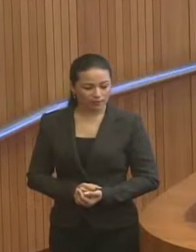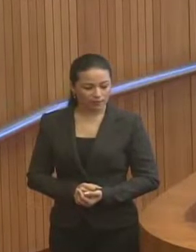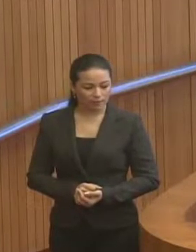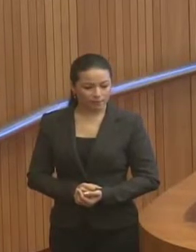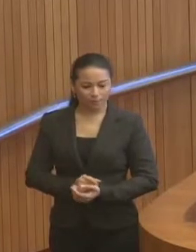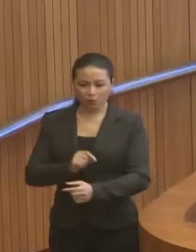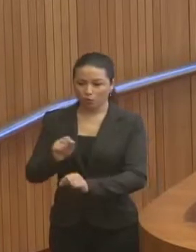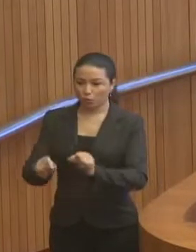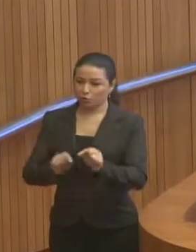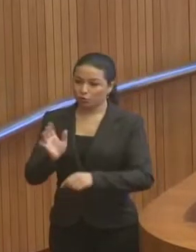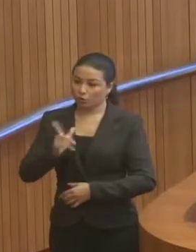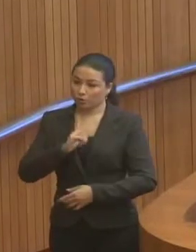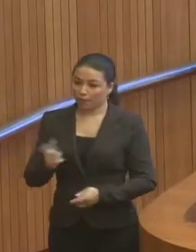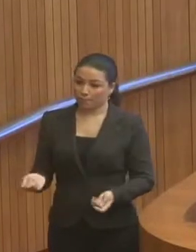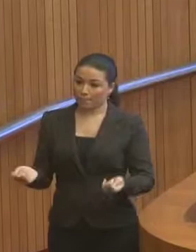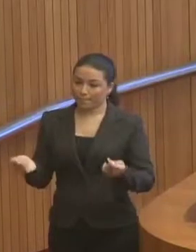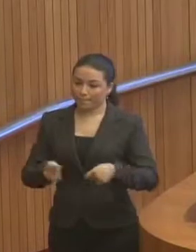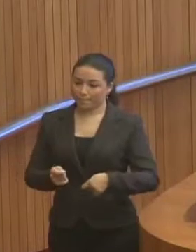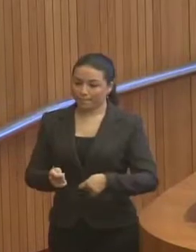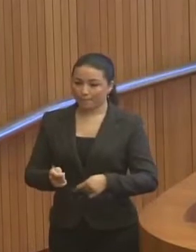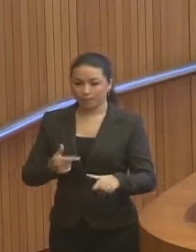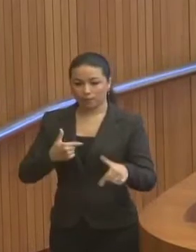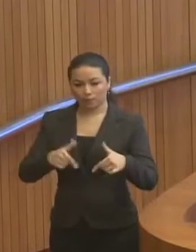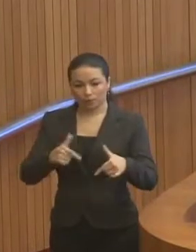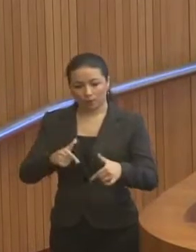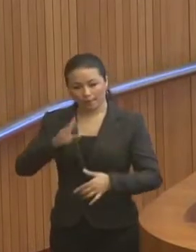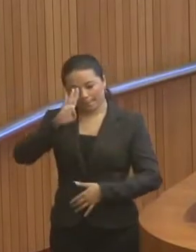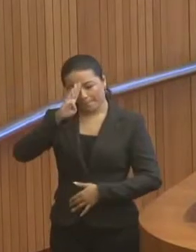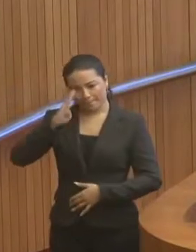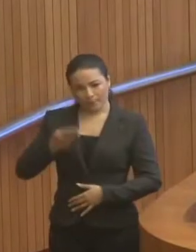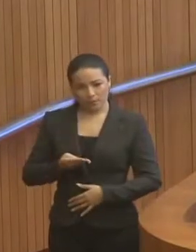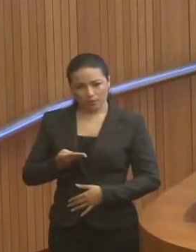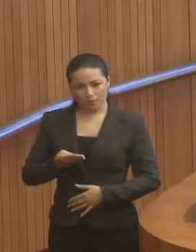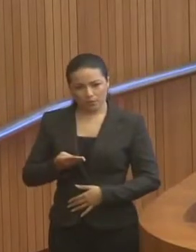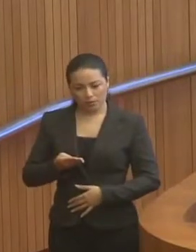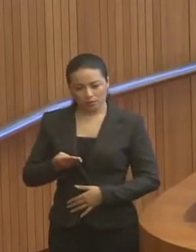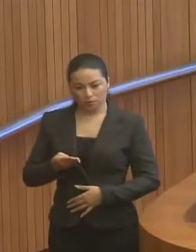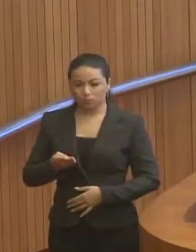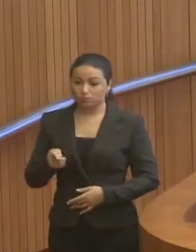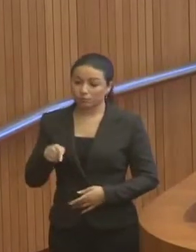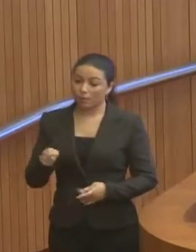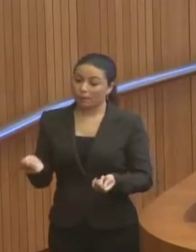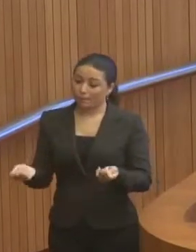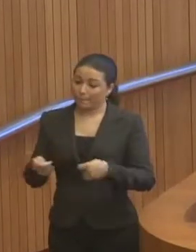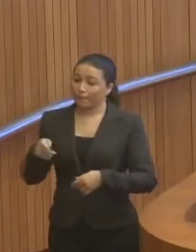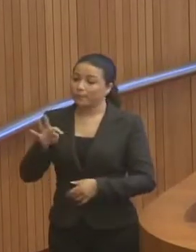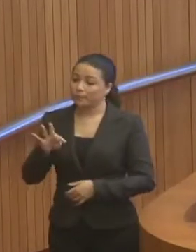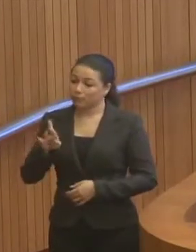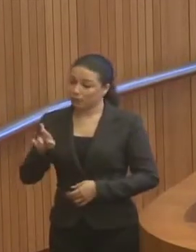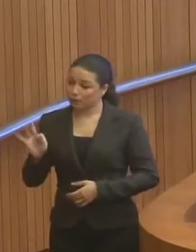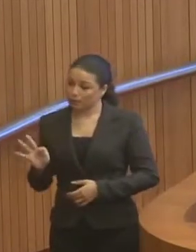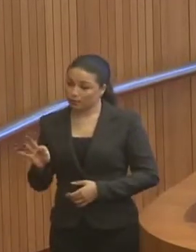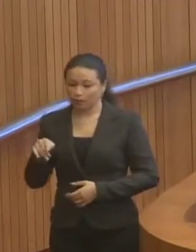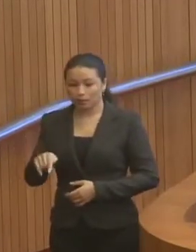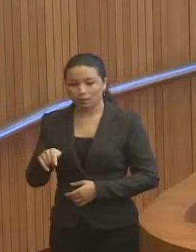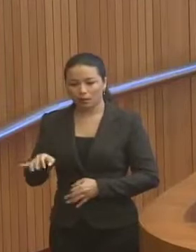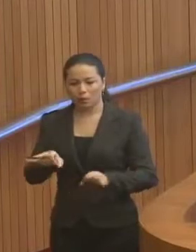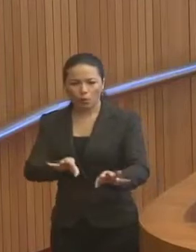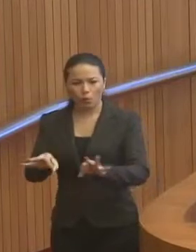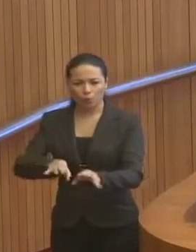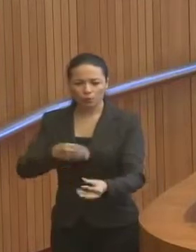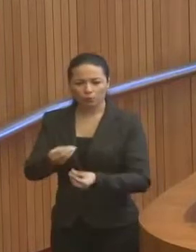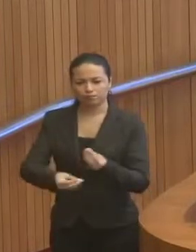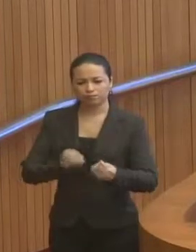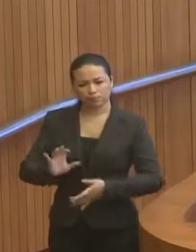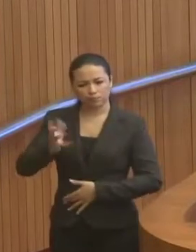em que está previsto atividades essenciais, cabe ao TRT definir esse impasse.